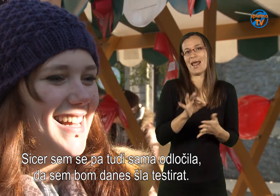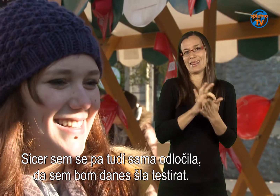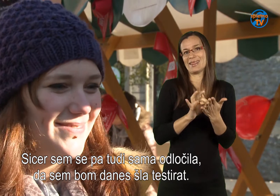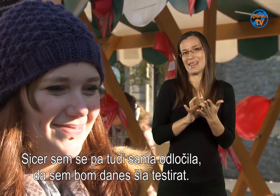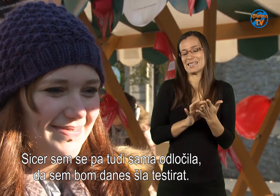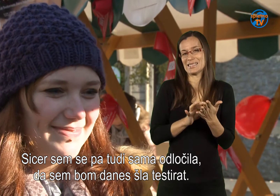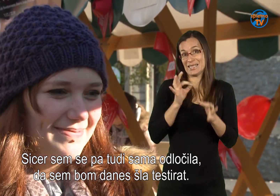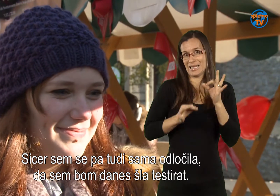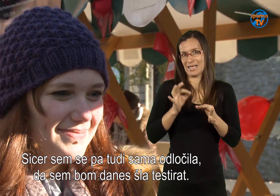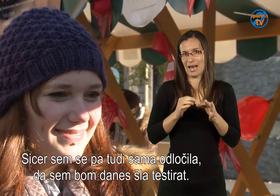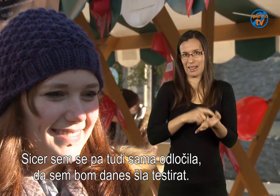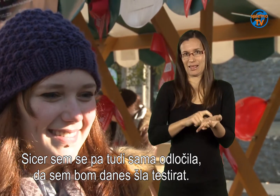testirati.